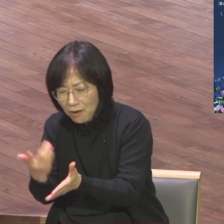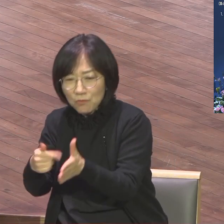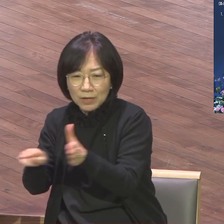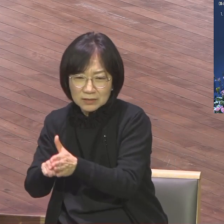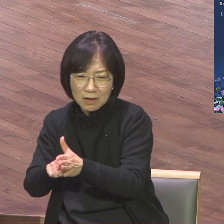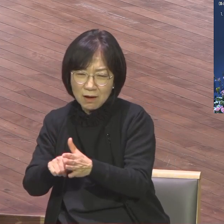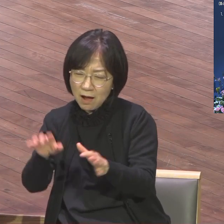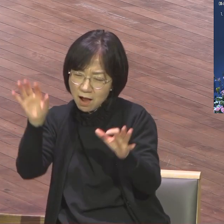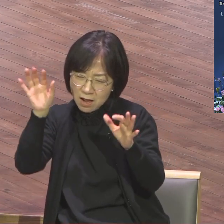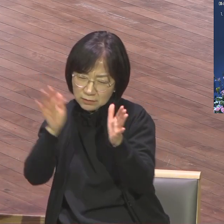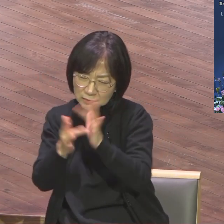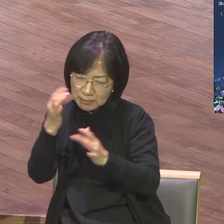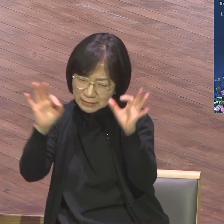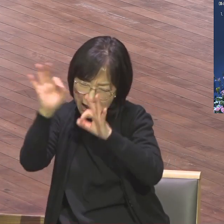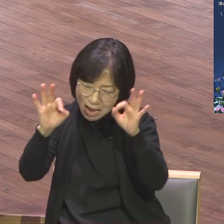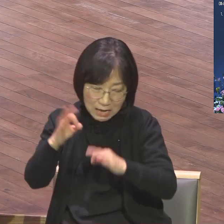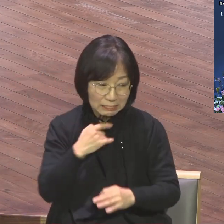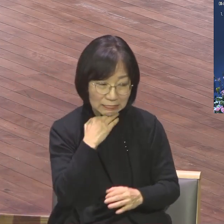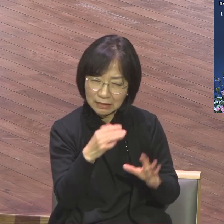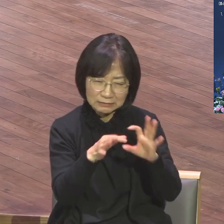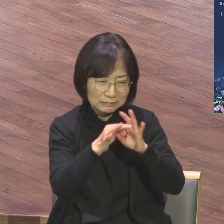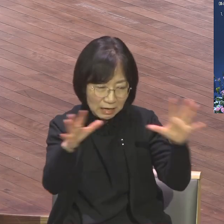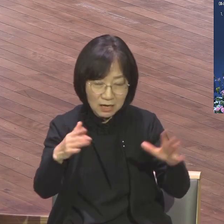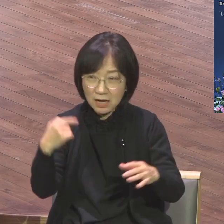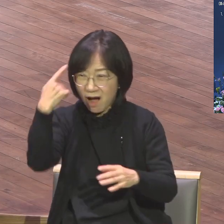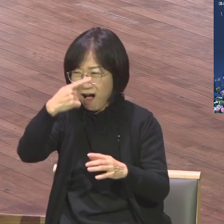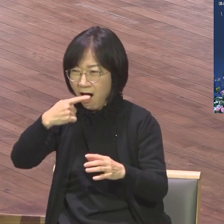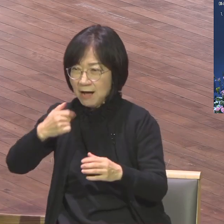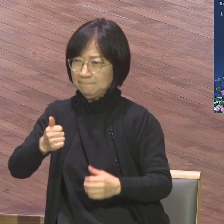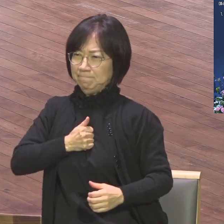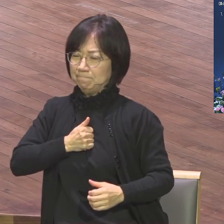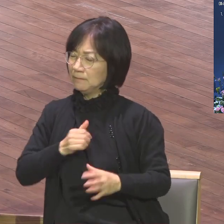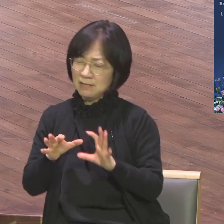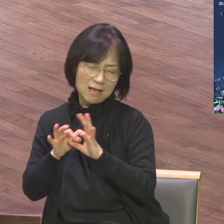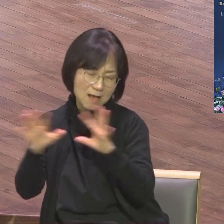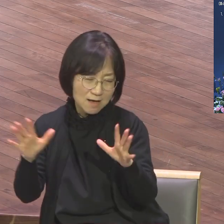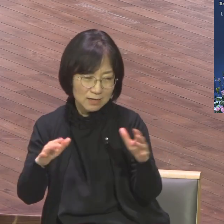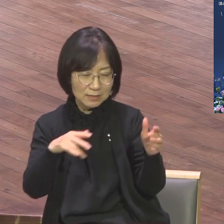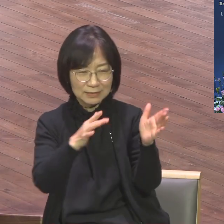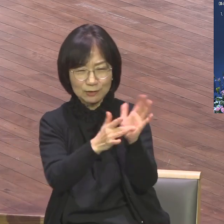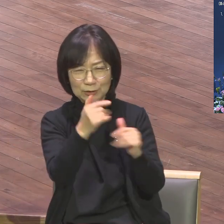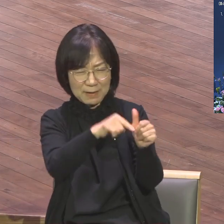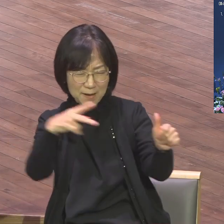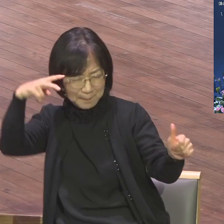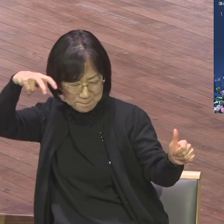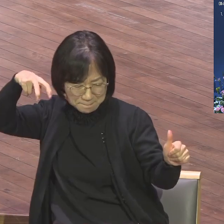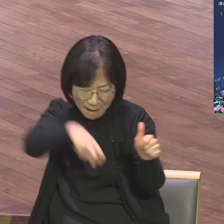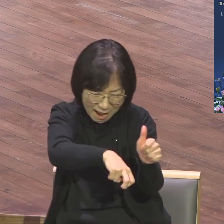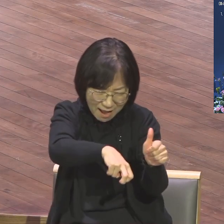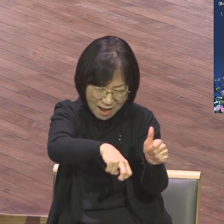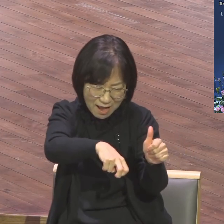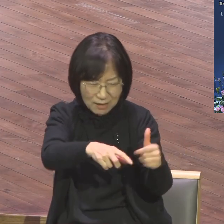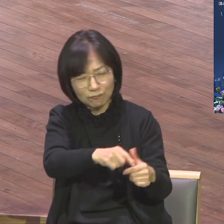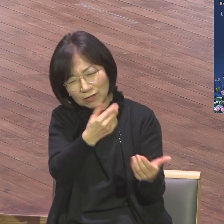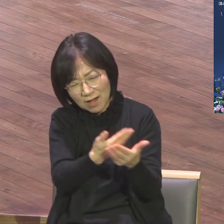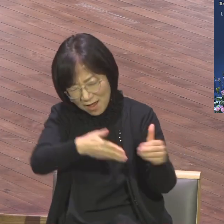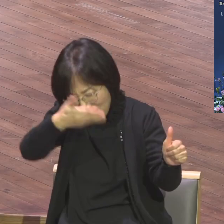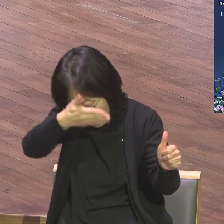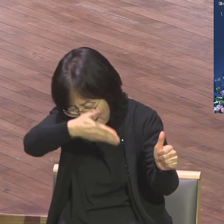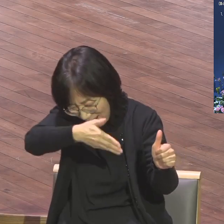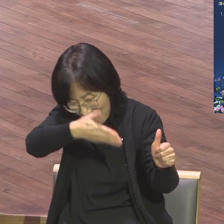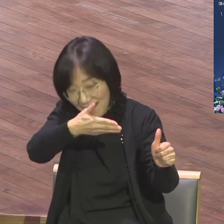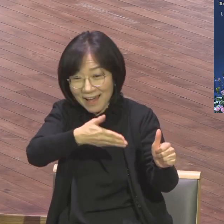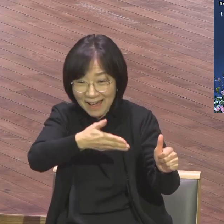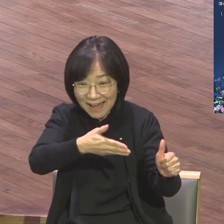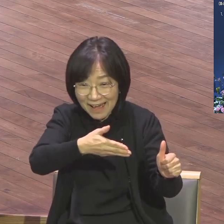딸이 지금 죽어가고 있는데 그만큼 간절하게 예수님께 무릎 꿇은 겁니다. 자, 예수님 그건